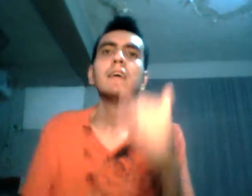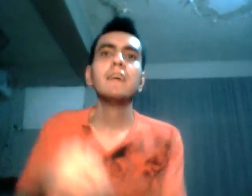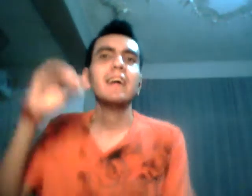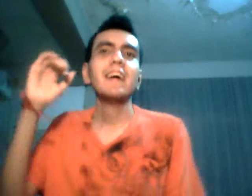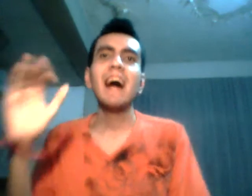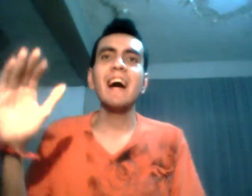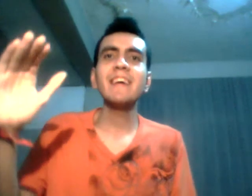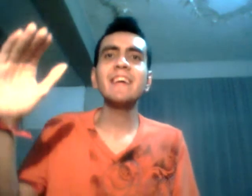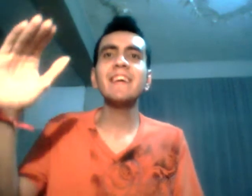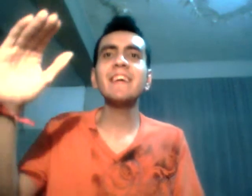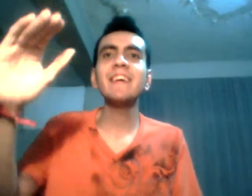Ay,